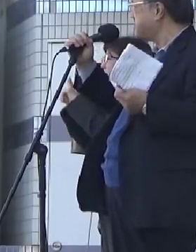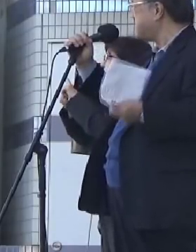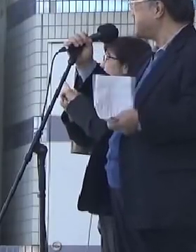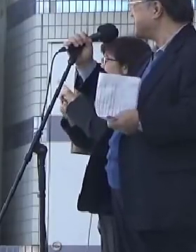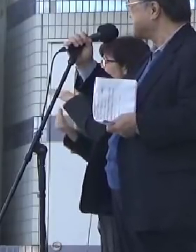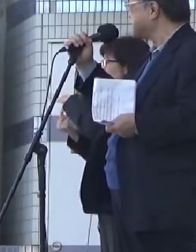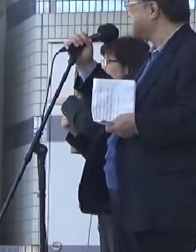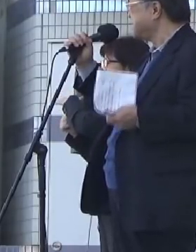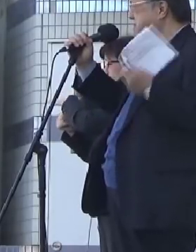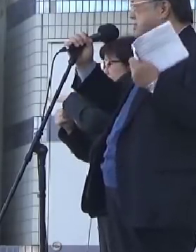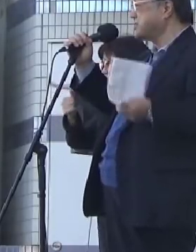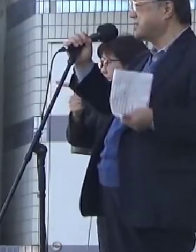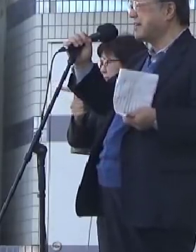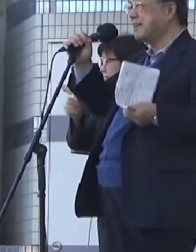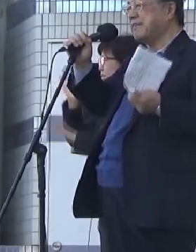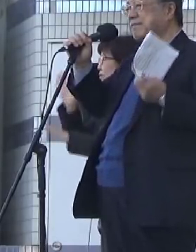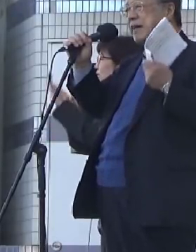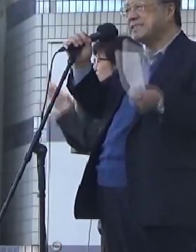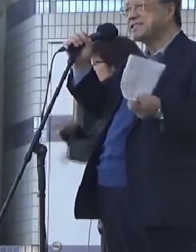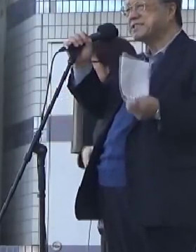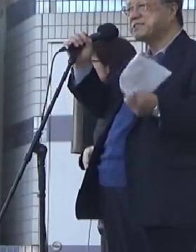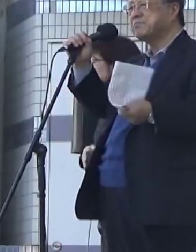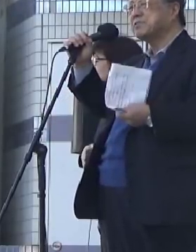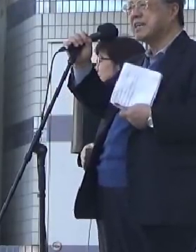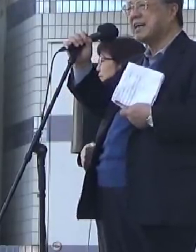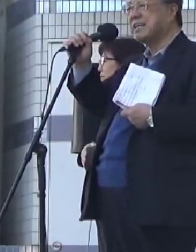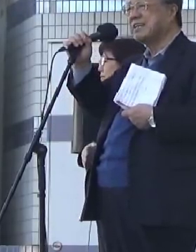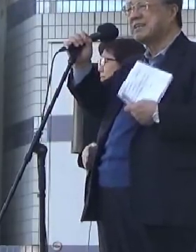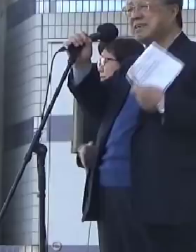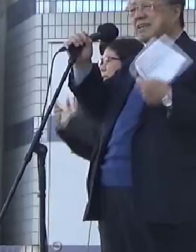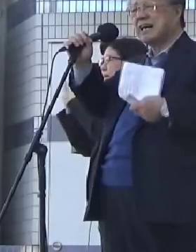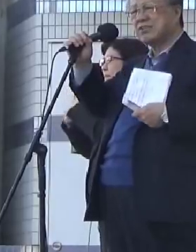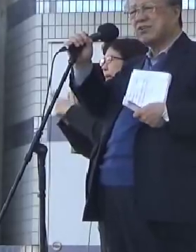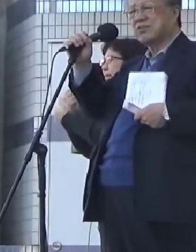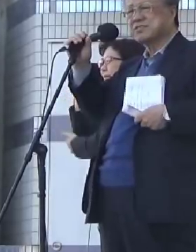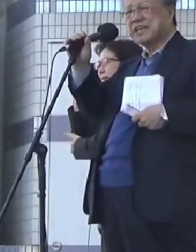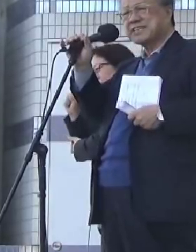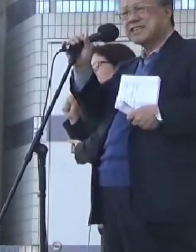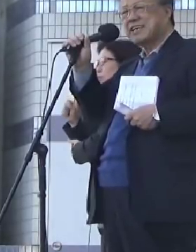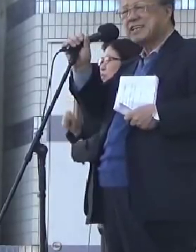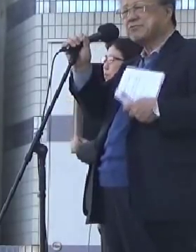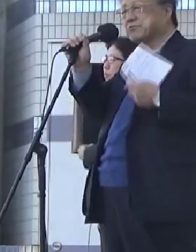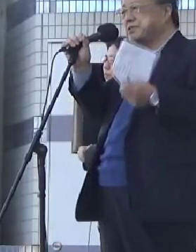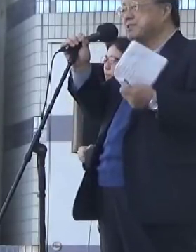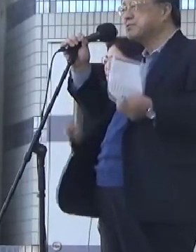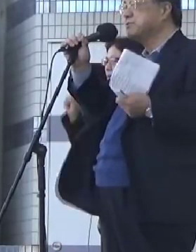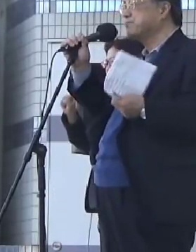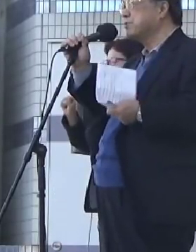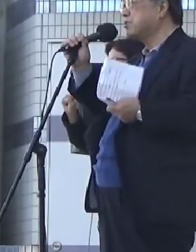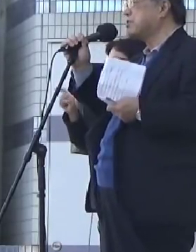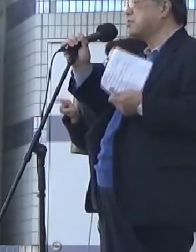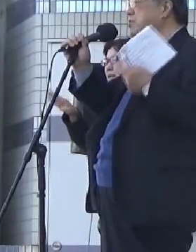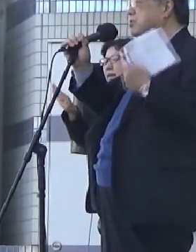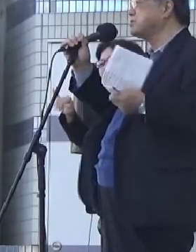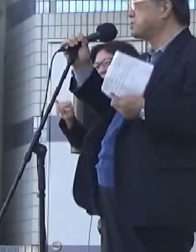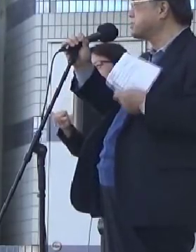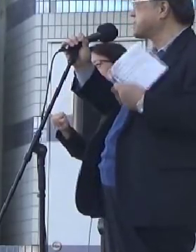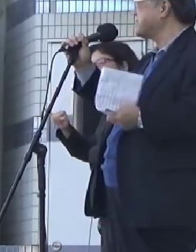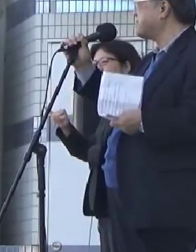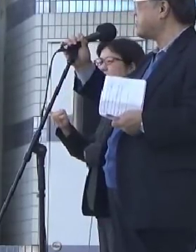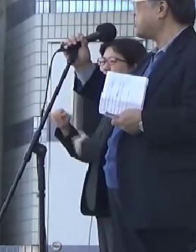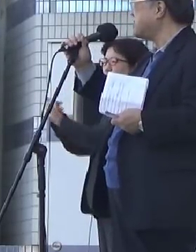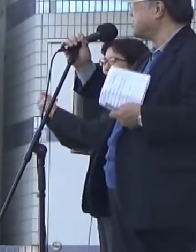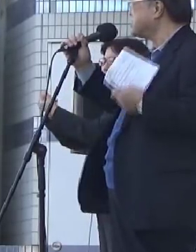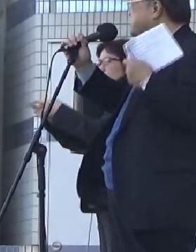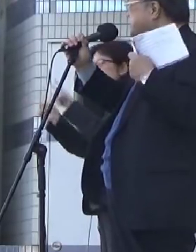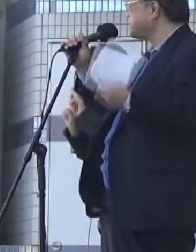止まりのままです。そして毎日新聞やあの産経富士グループの世論調